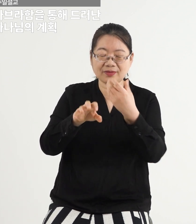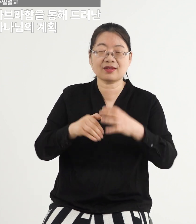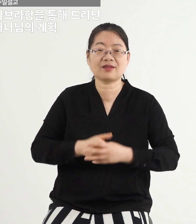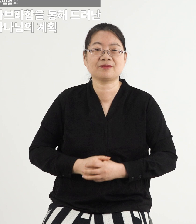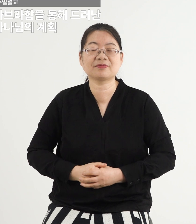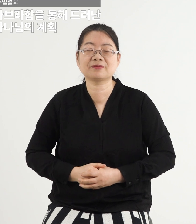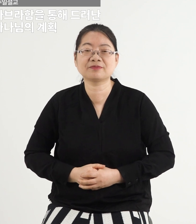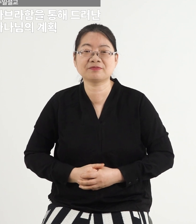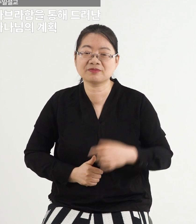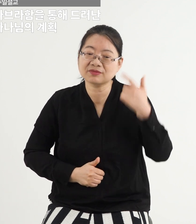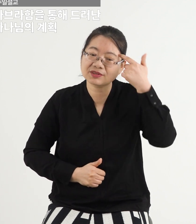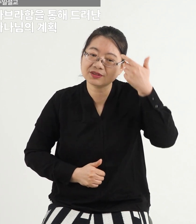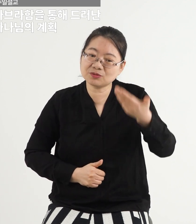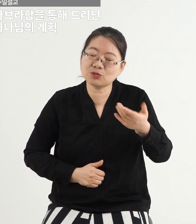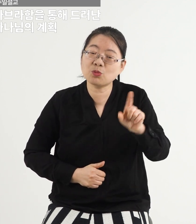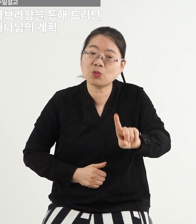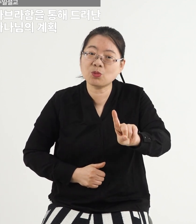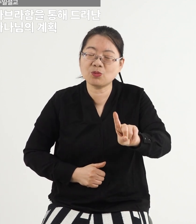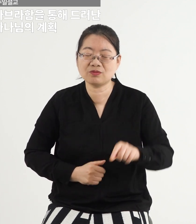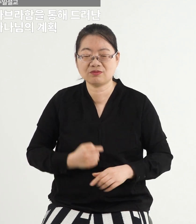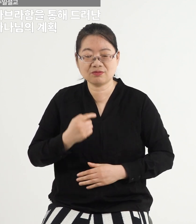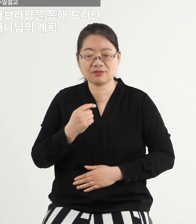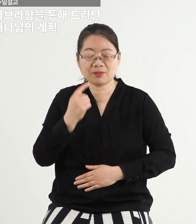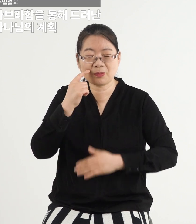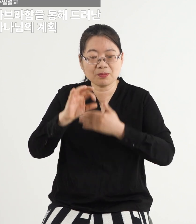만약에 당신들이